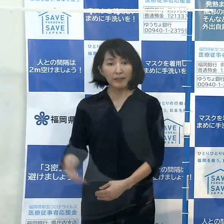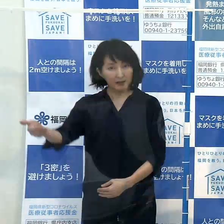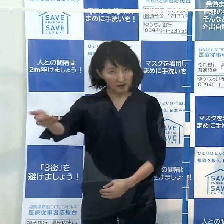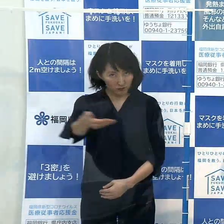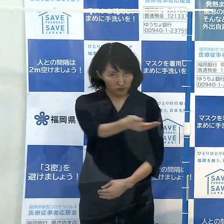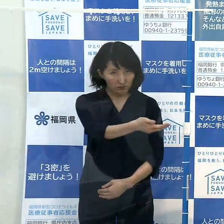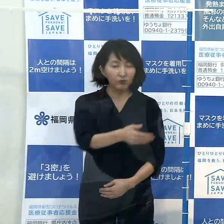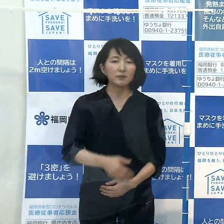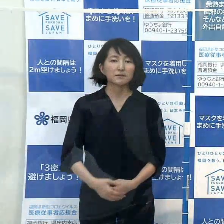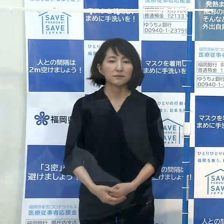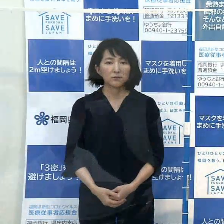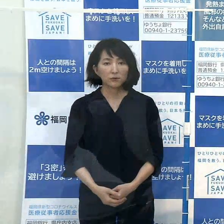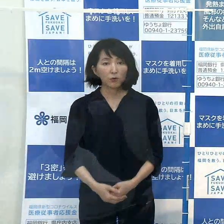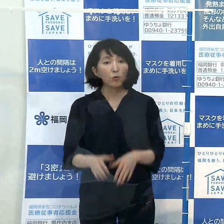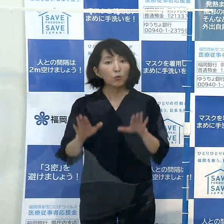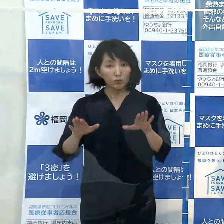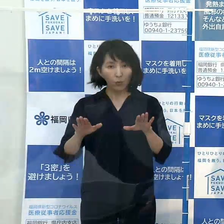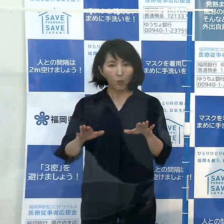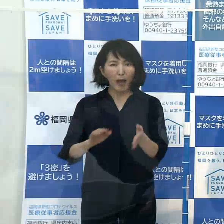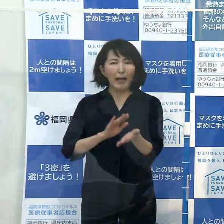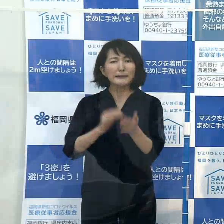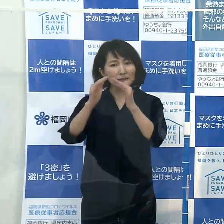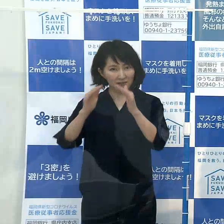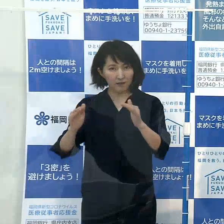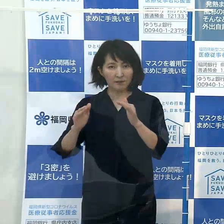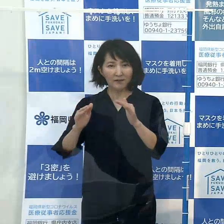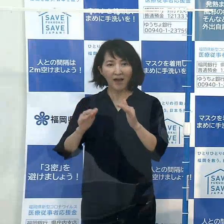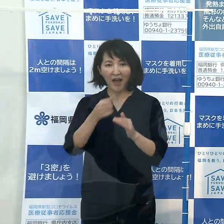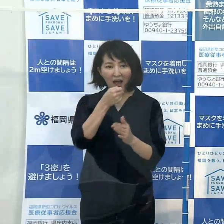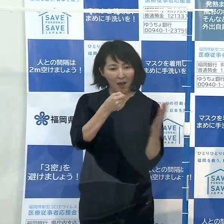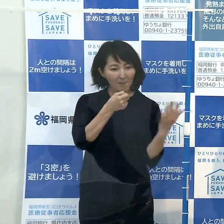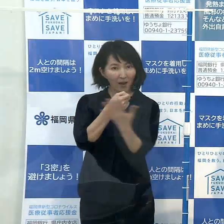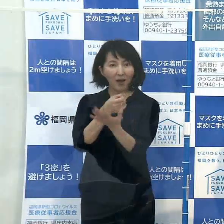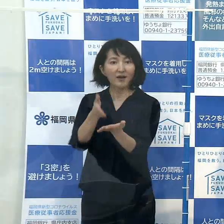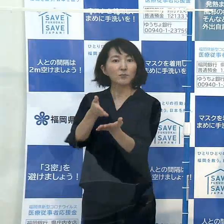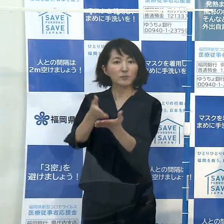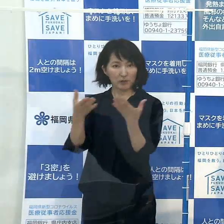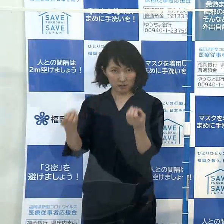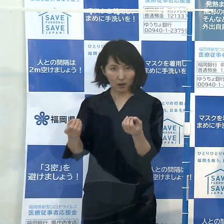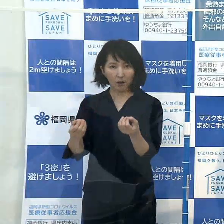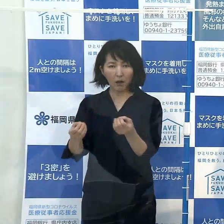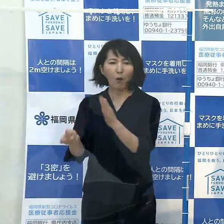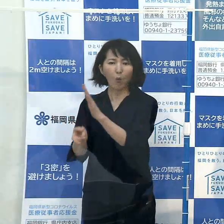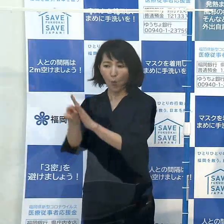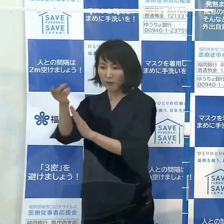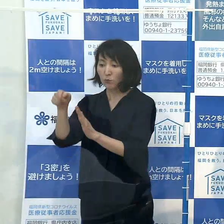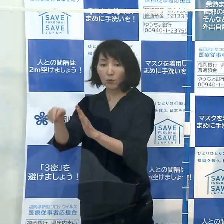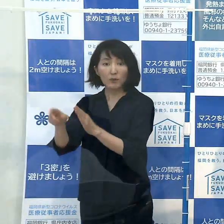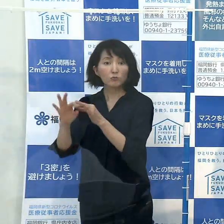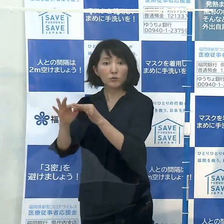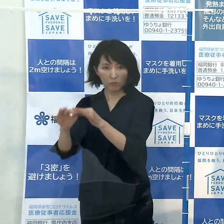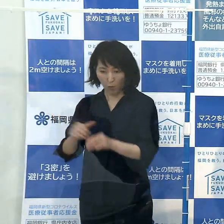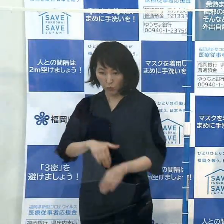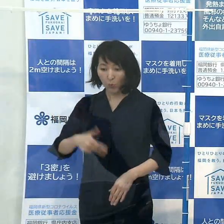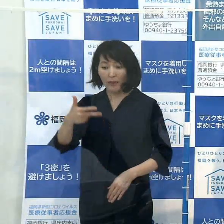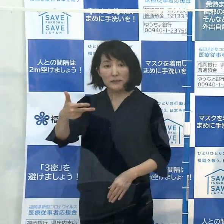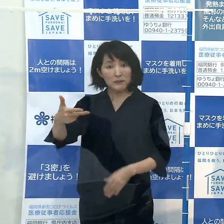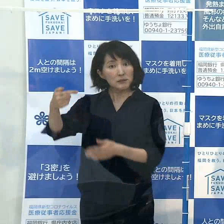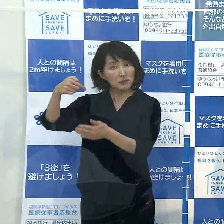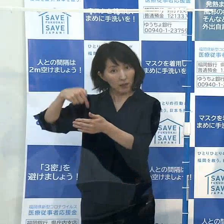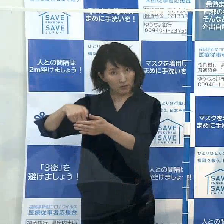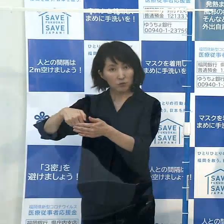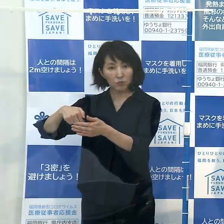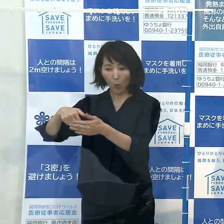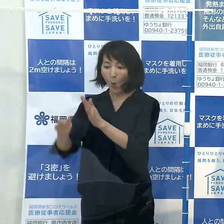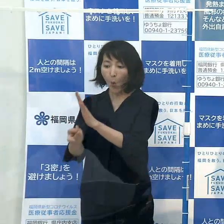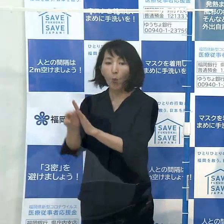毎日もですけども、今日医師会の方が会見をされていて、はい、宿泊療養施設については福岡市内の、ま